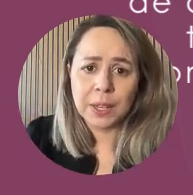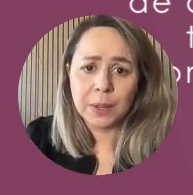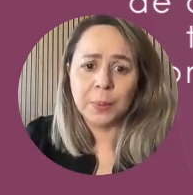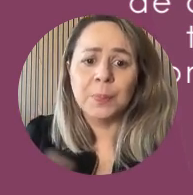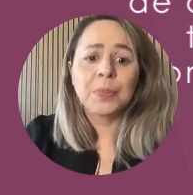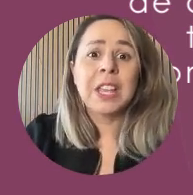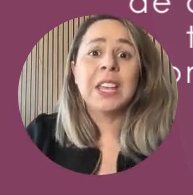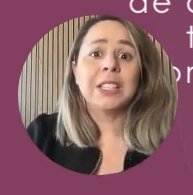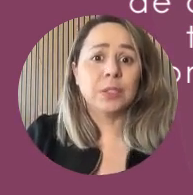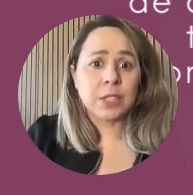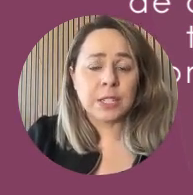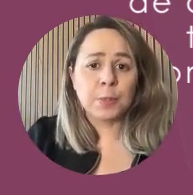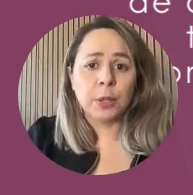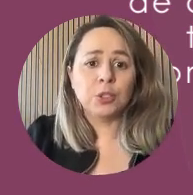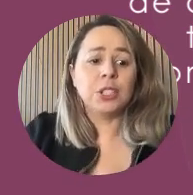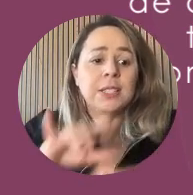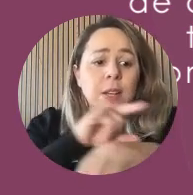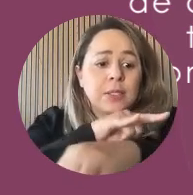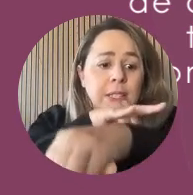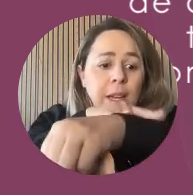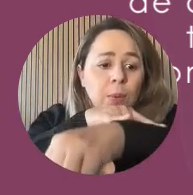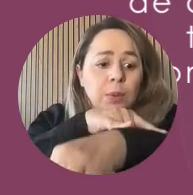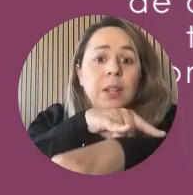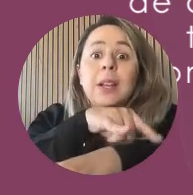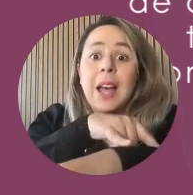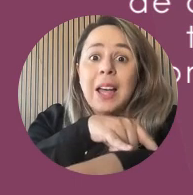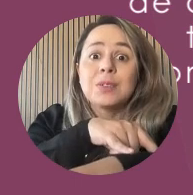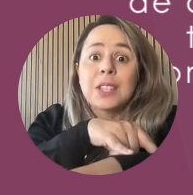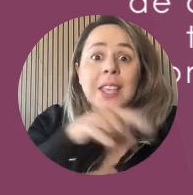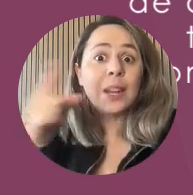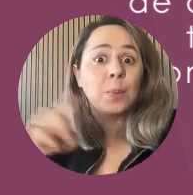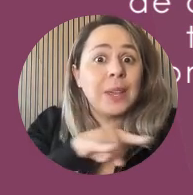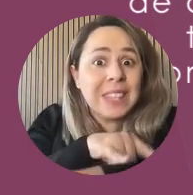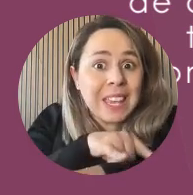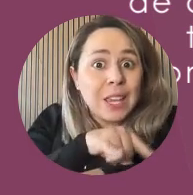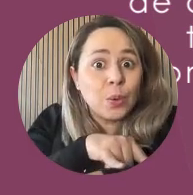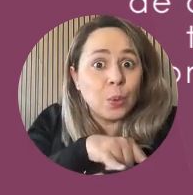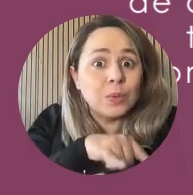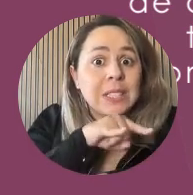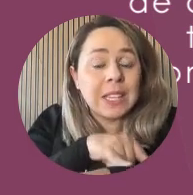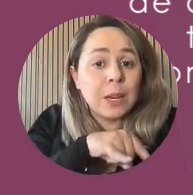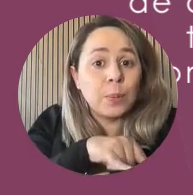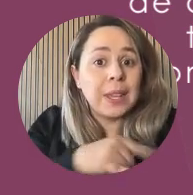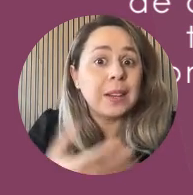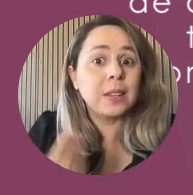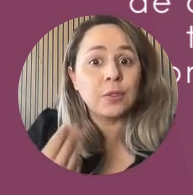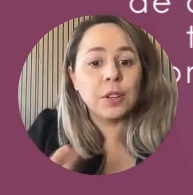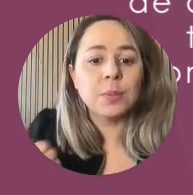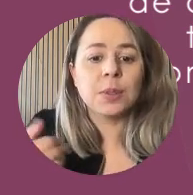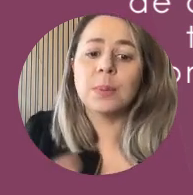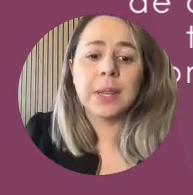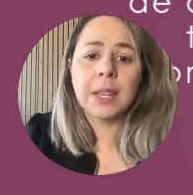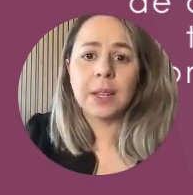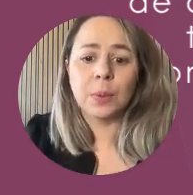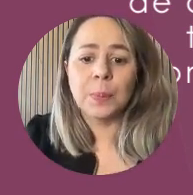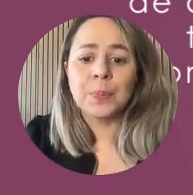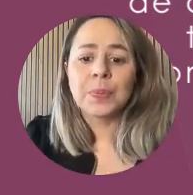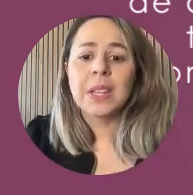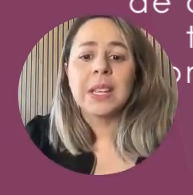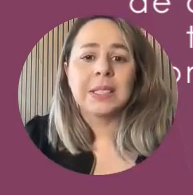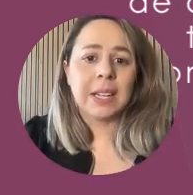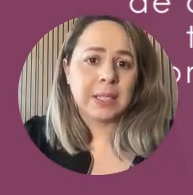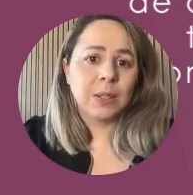o banheiro, então vocês podem utilizar o sinal. Ah, você quer ir no banheiro? Você quer ir no banheiro? Então vamos no